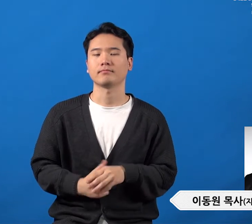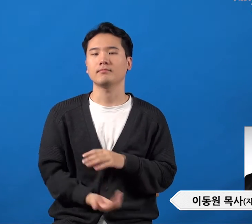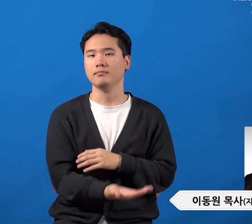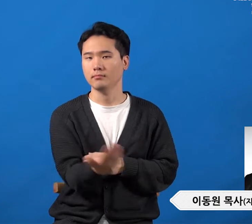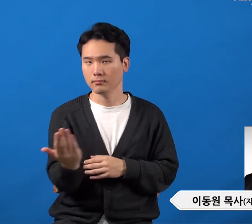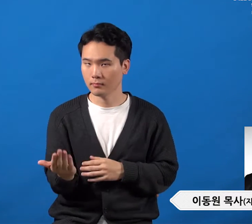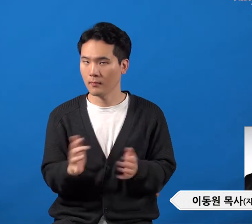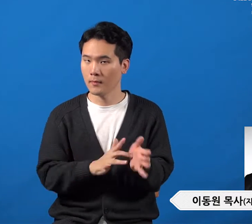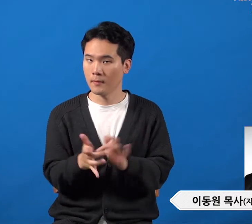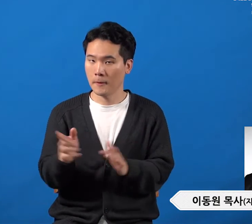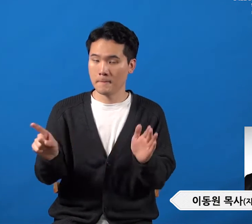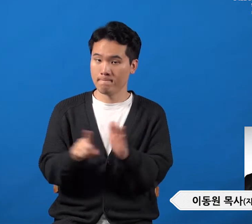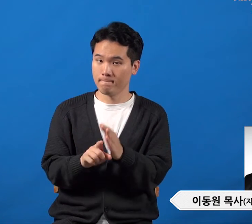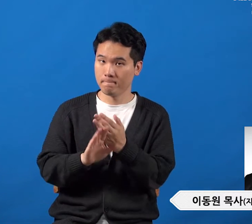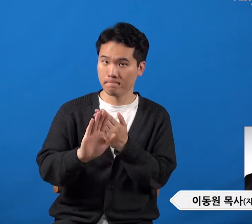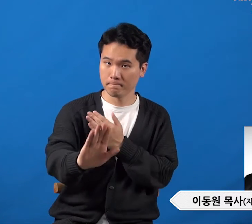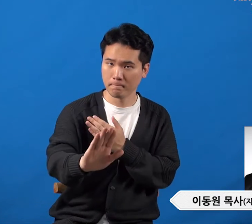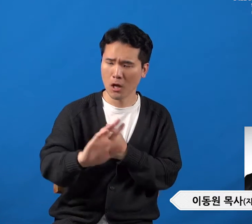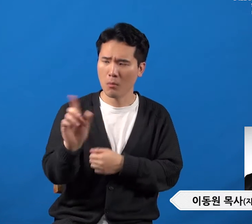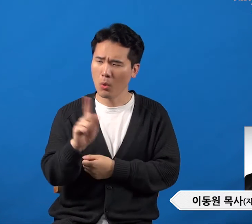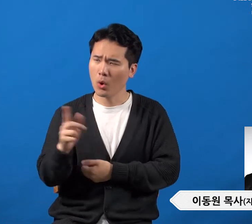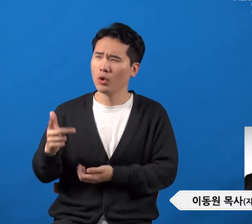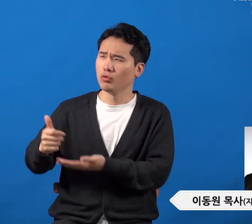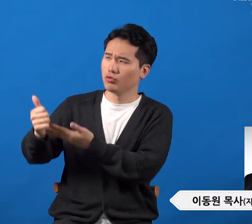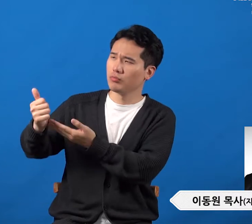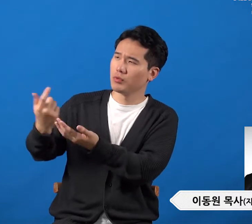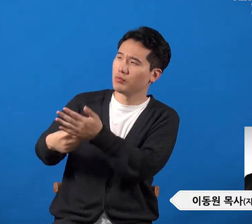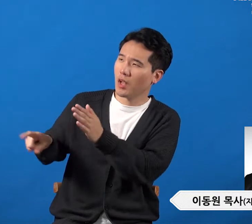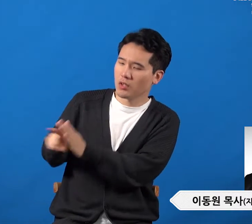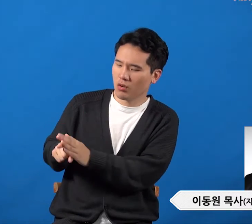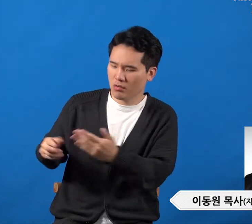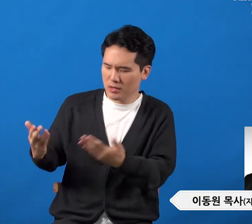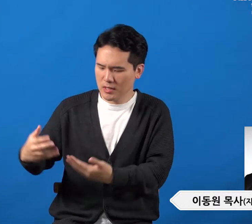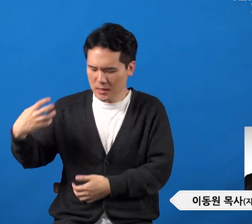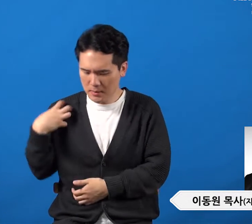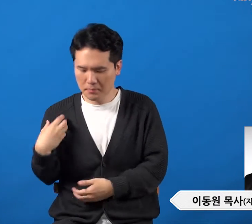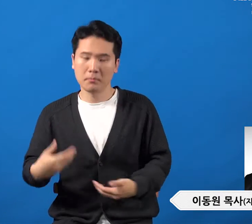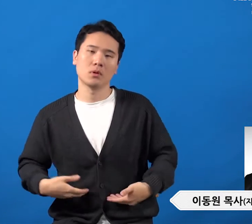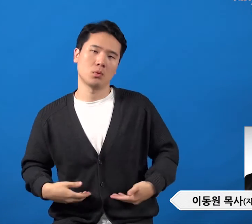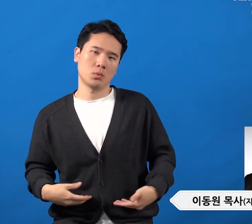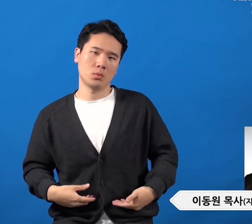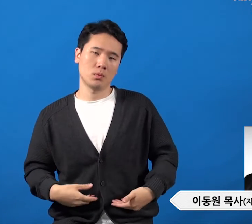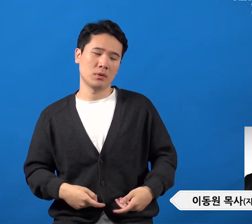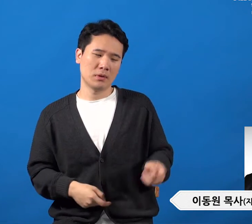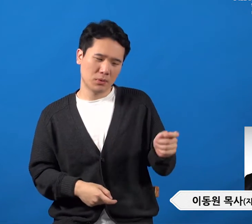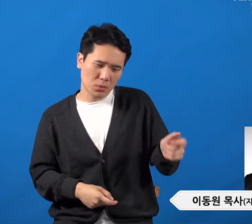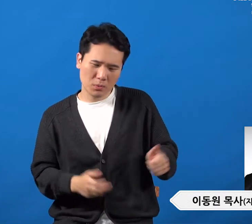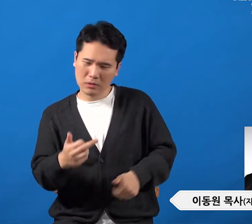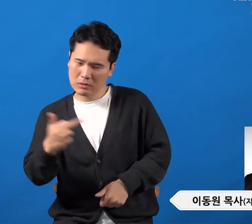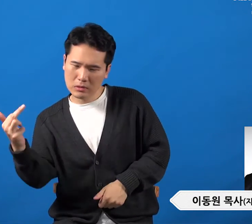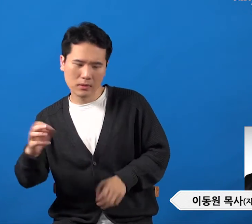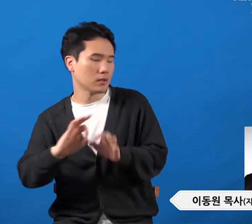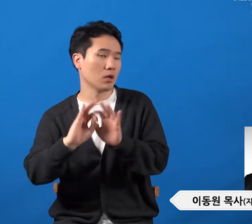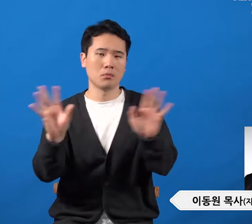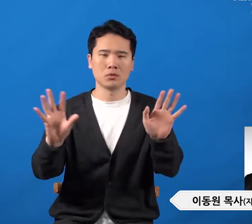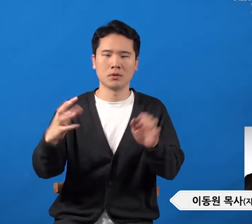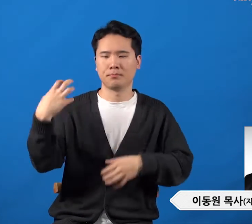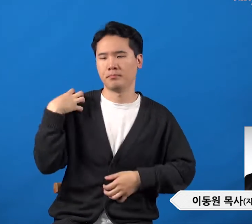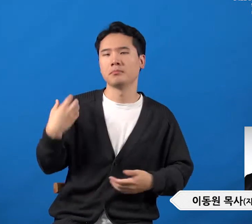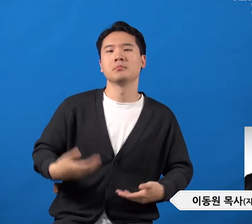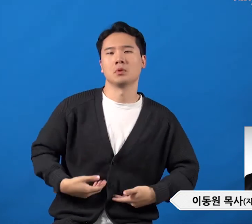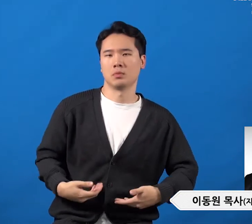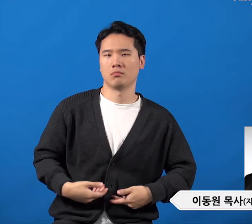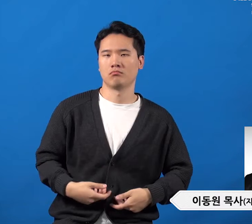여러분, 예수 믿고 나면 뭔가 주님을 위해서 사역을 해야 돼요. 작은 일이든 큰 일이든. 그냥